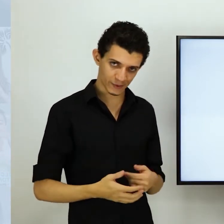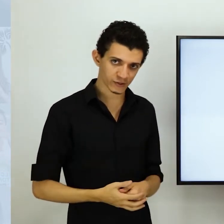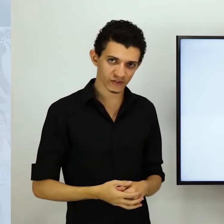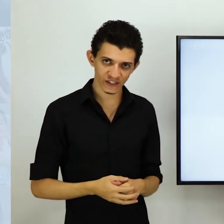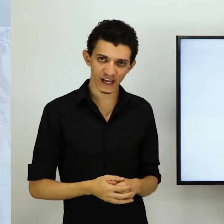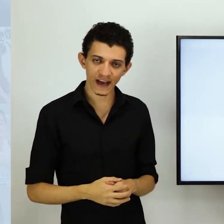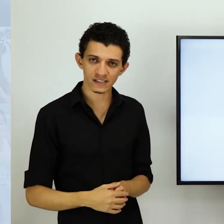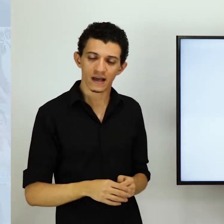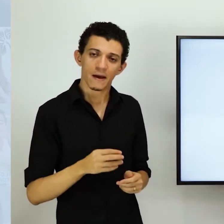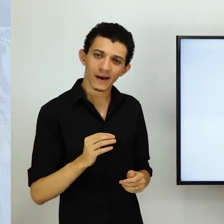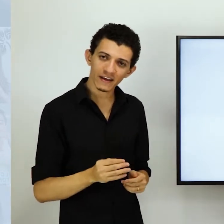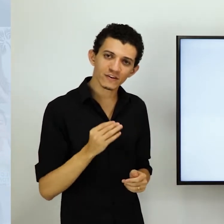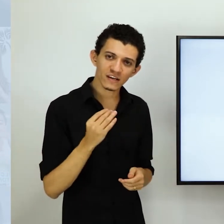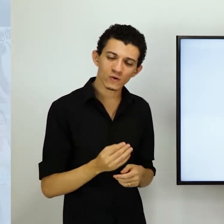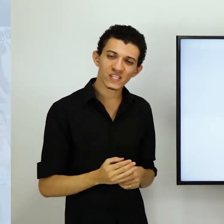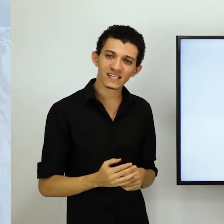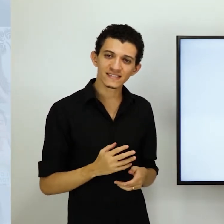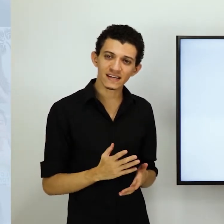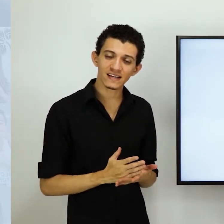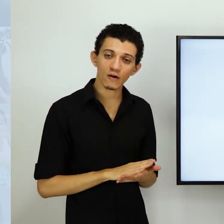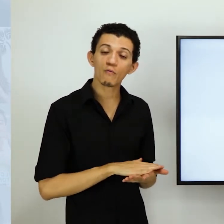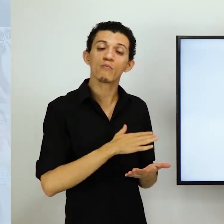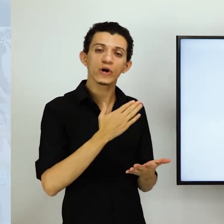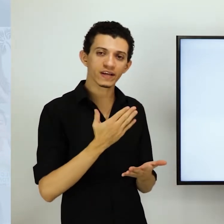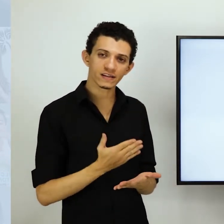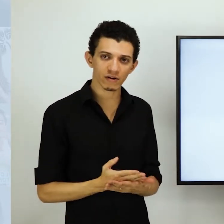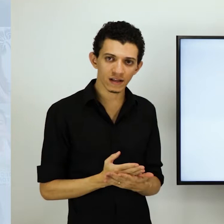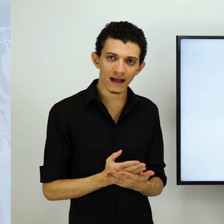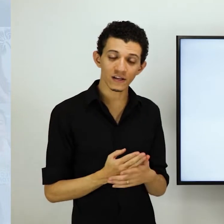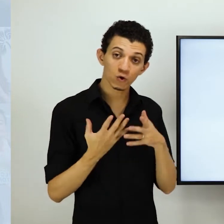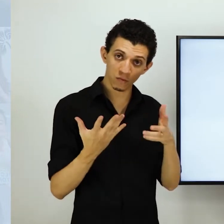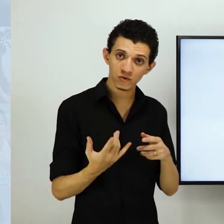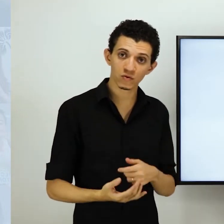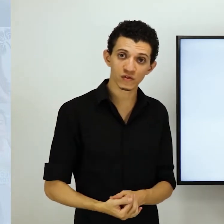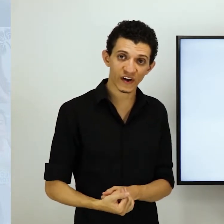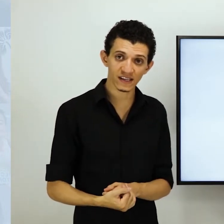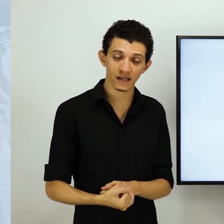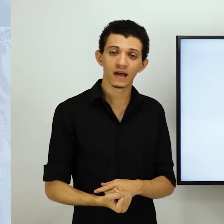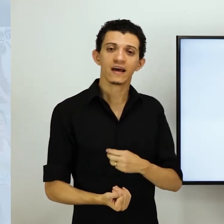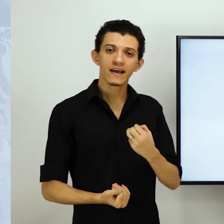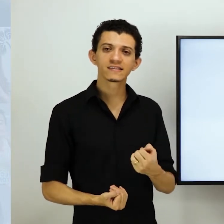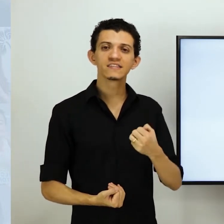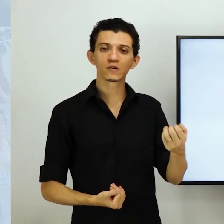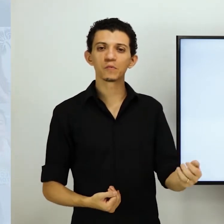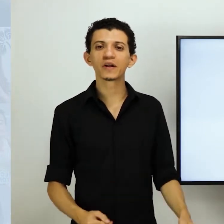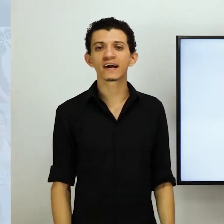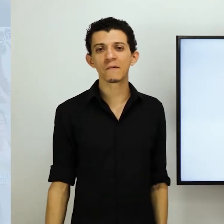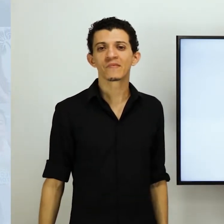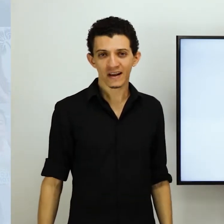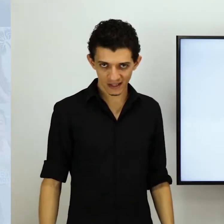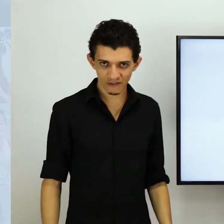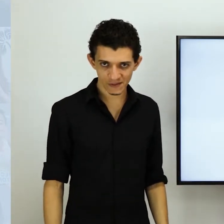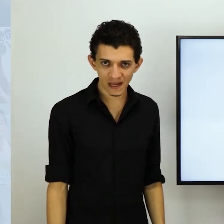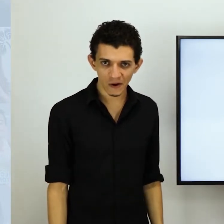expressões faciais para que você consiga sinalizar com muita naturalidade como os surdos fazem e, assim, se comunicar cada vez melhor?